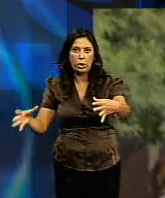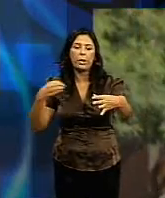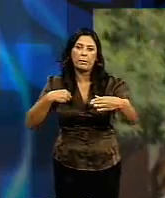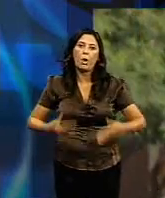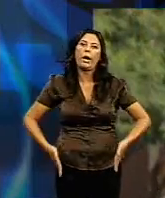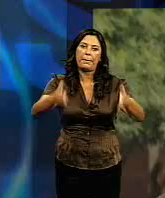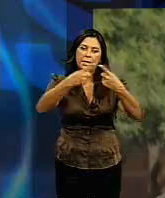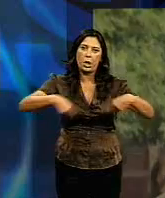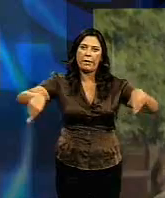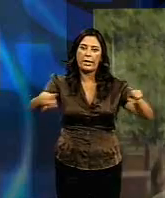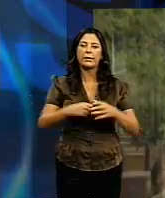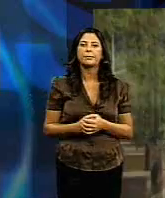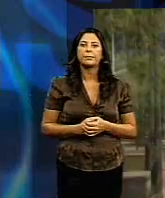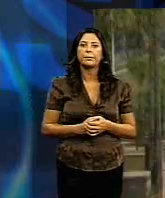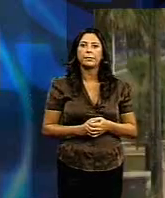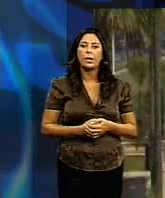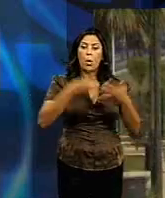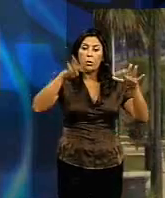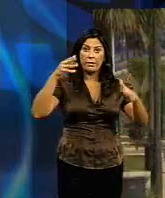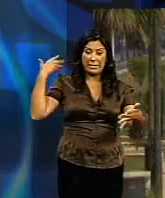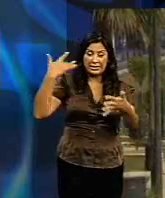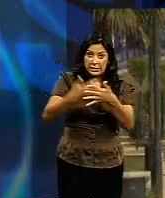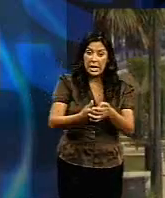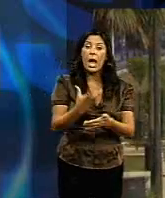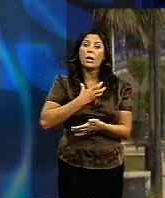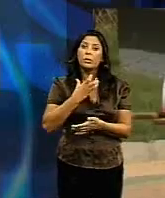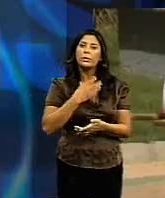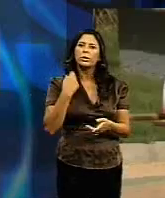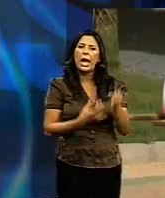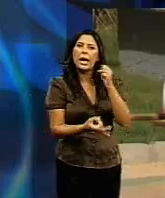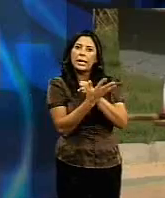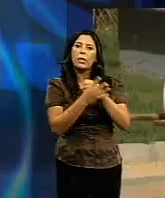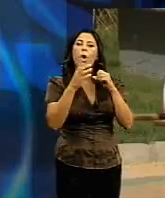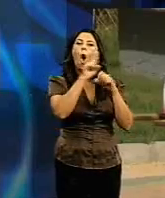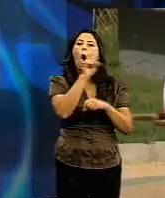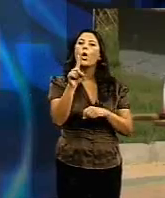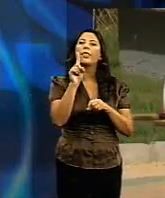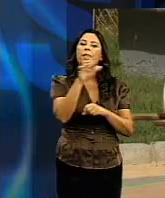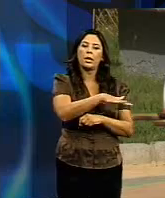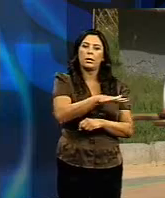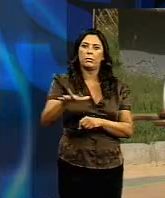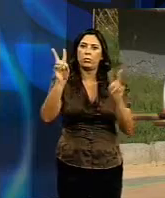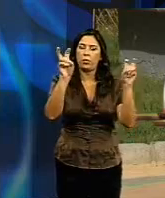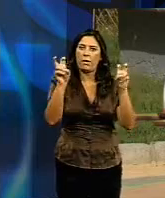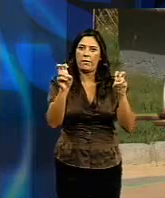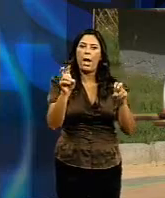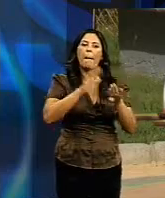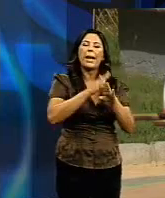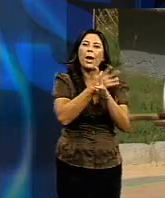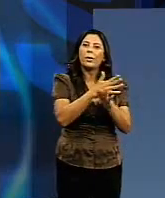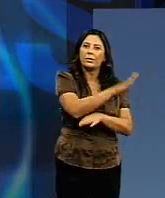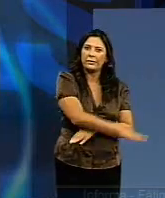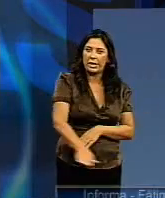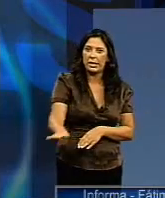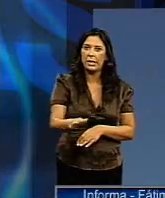paseo de la bahía. En los últimos 9 meses el ayuntamiento ha instalado 11 nuevas zonas de juegos infantiles, unas instalaciones que no solo